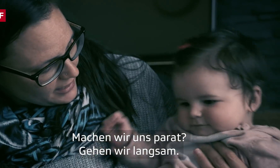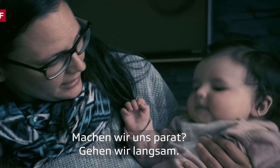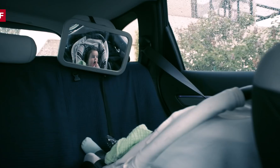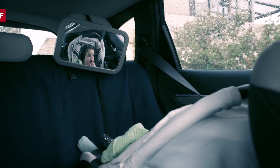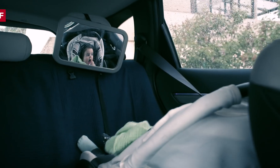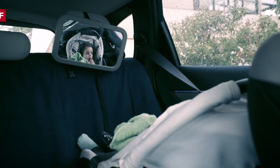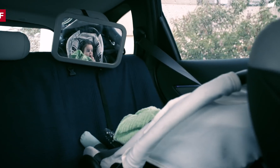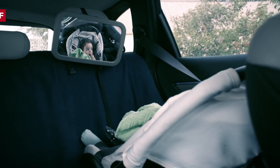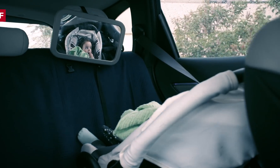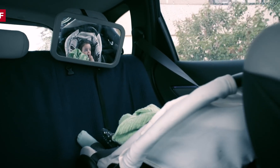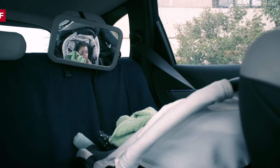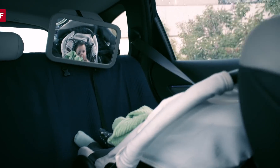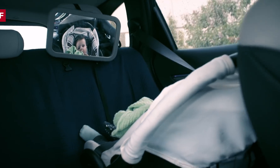gehen, ne?